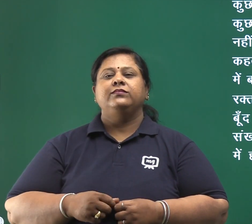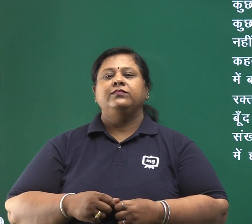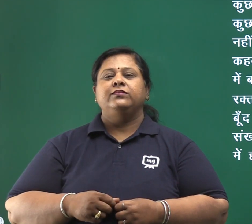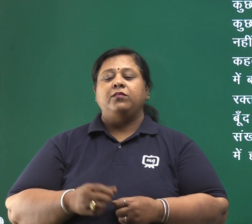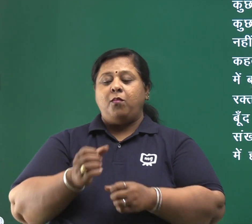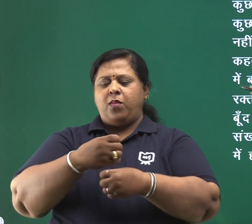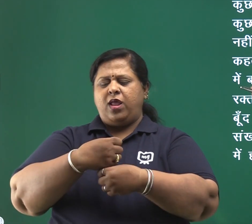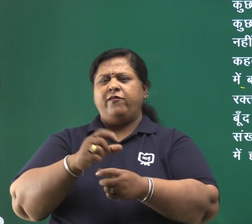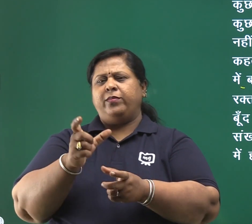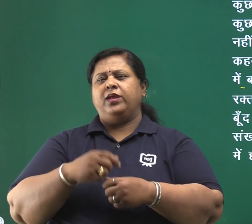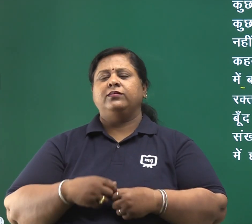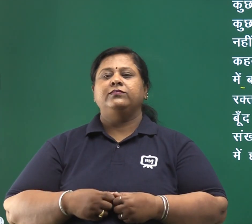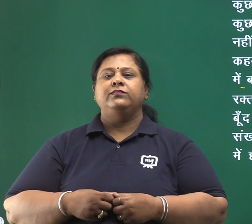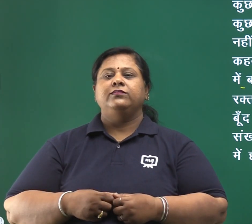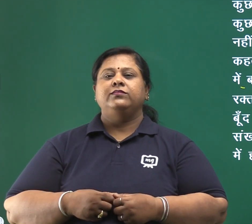बनावट में